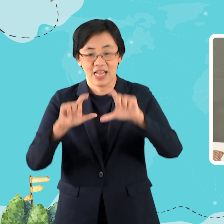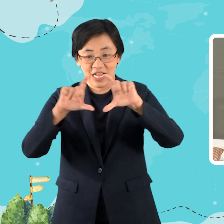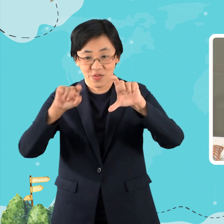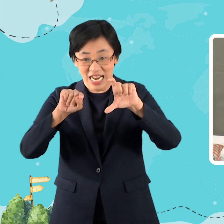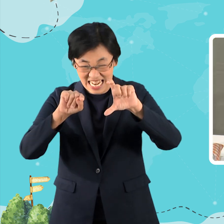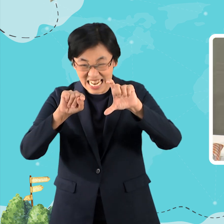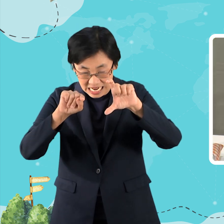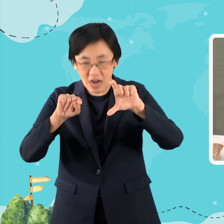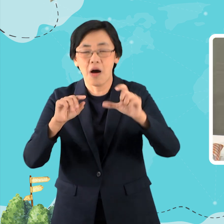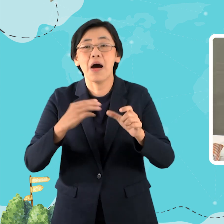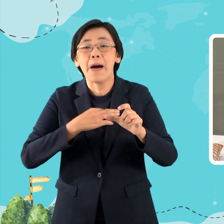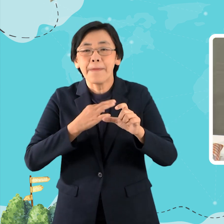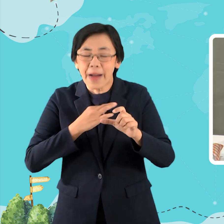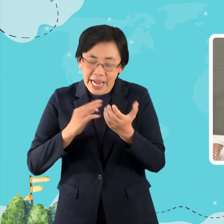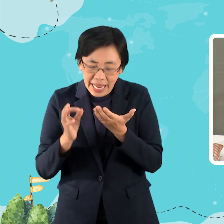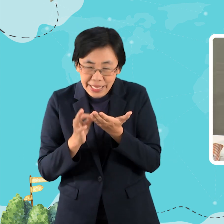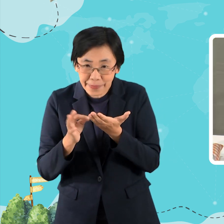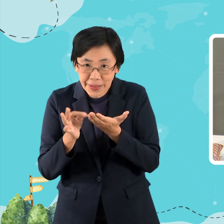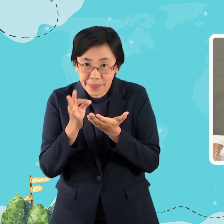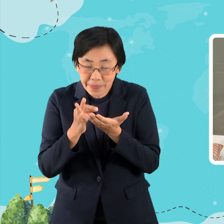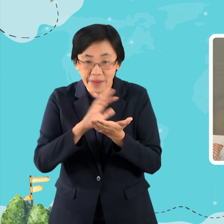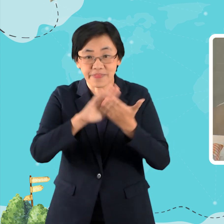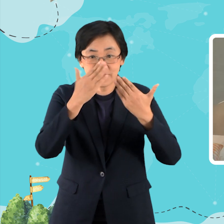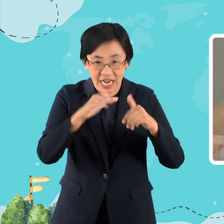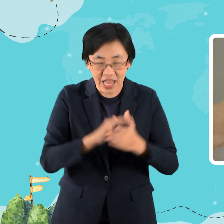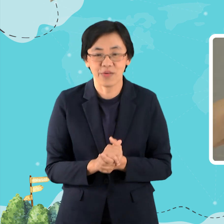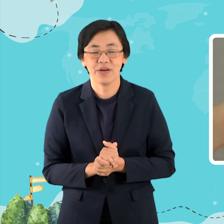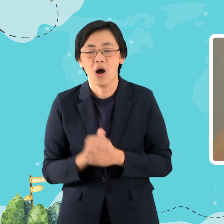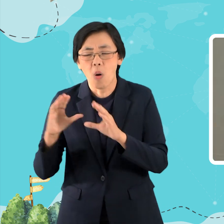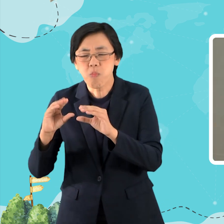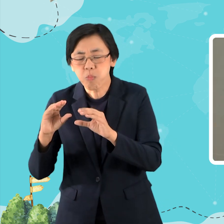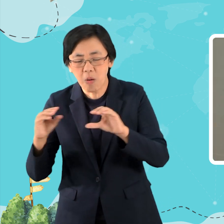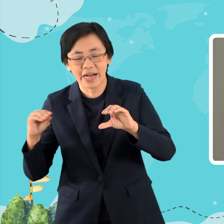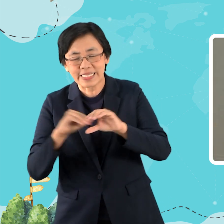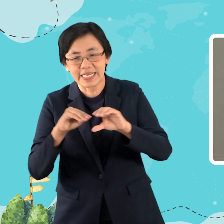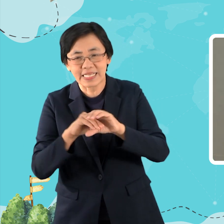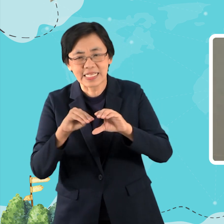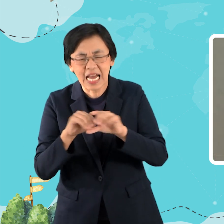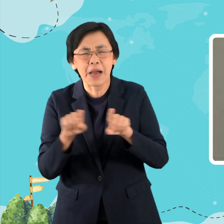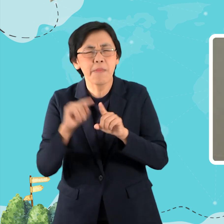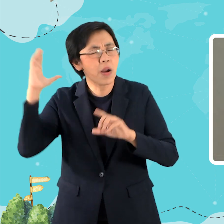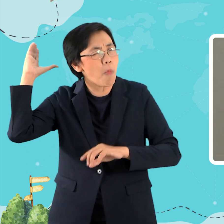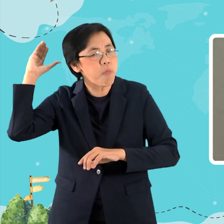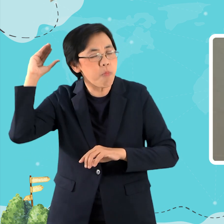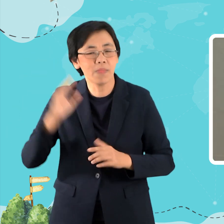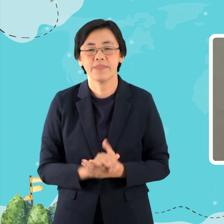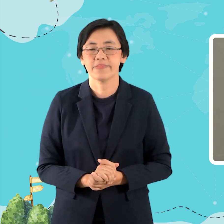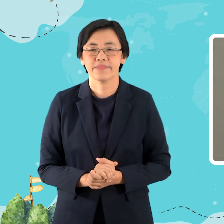บ้านนะคะเสร็จแล้วก็เย็บตัวหลังคาเพื่อเราจะใส่ใยสังเคราะห์เข้าไปข้างในจะนุ่มๆเหมือนหมอนค่ะ